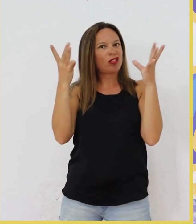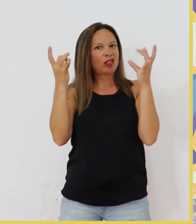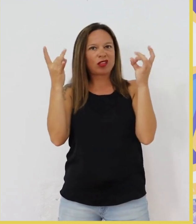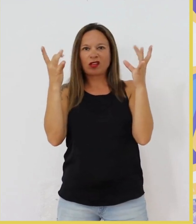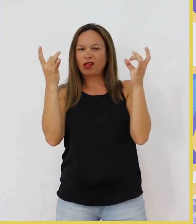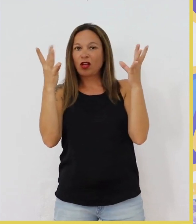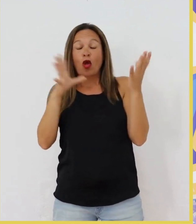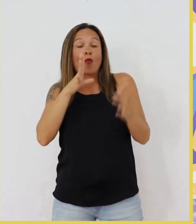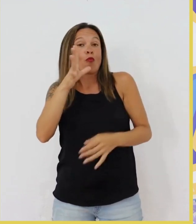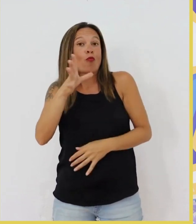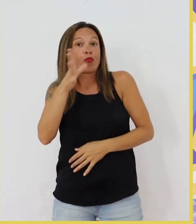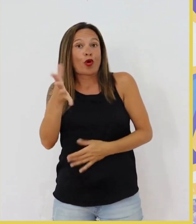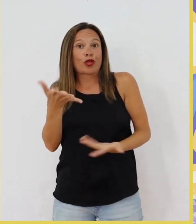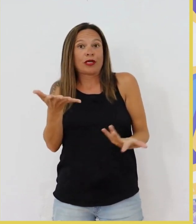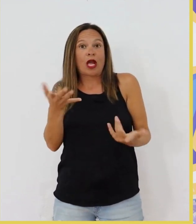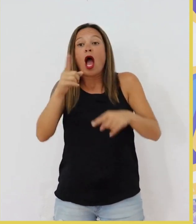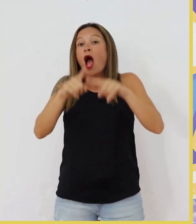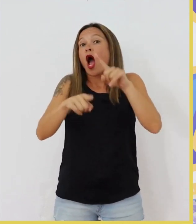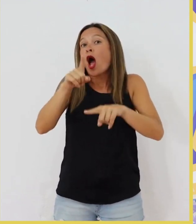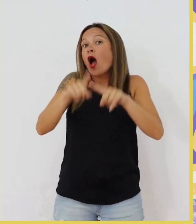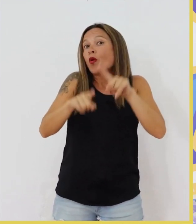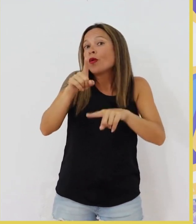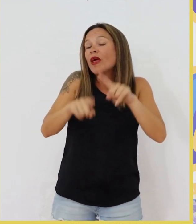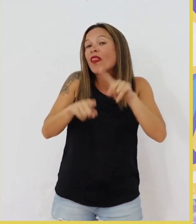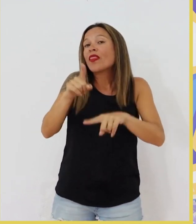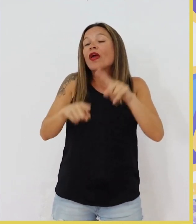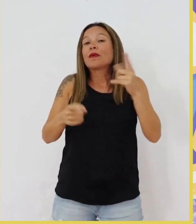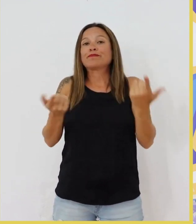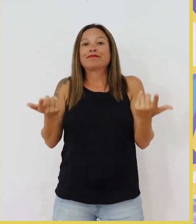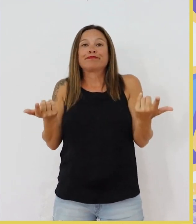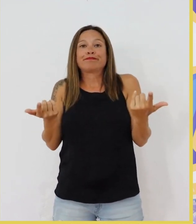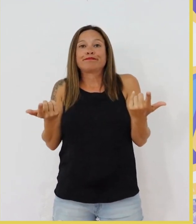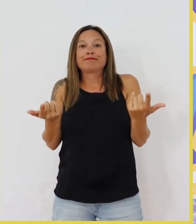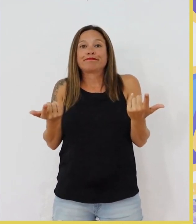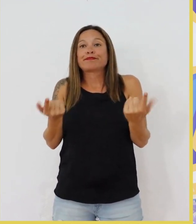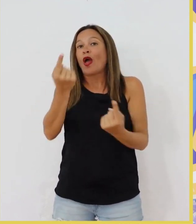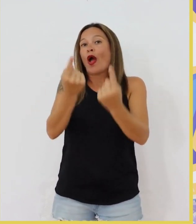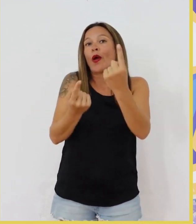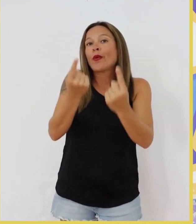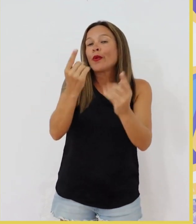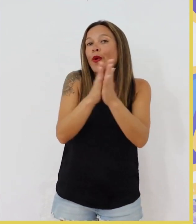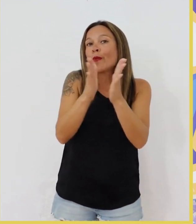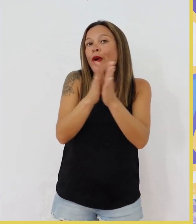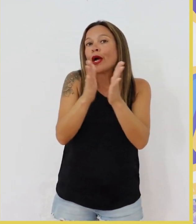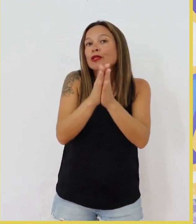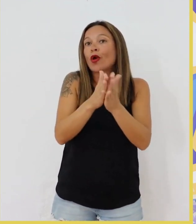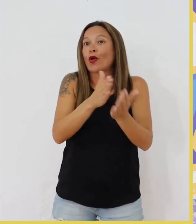pulseras son una tontería, porque es que hay